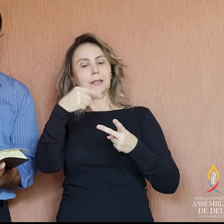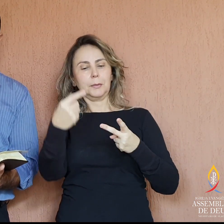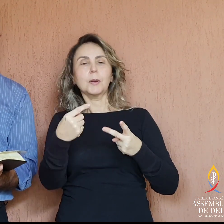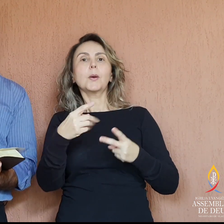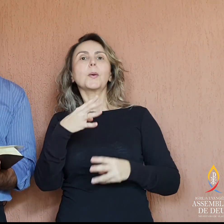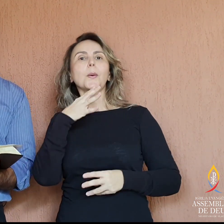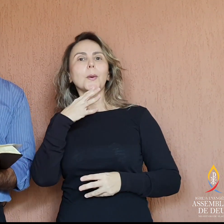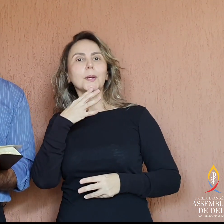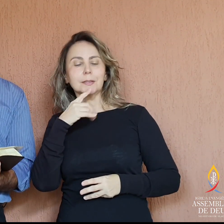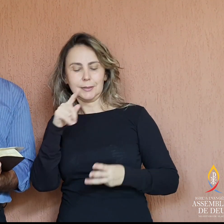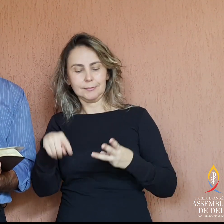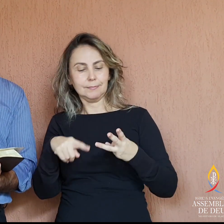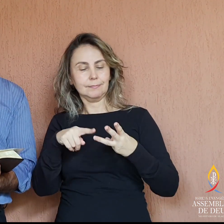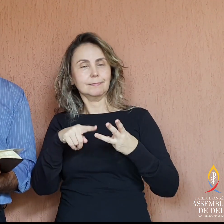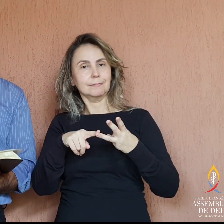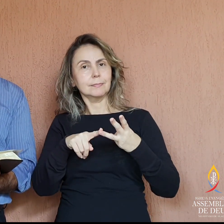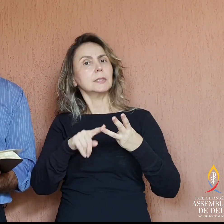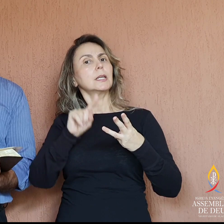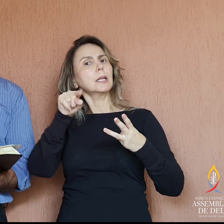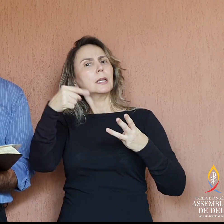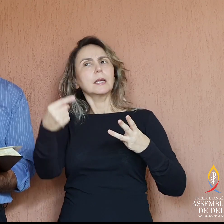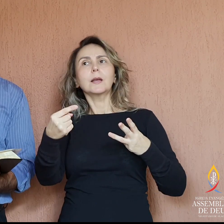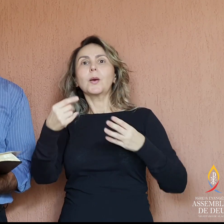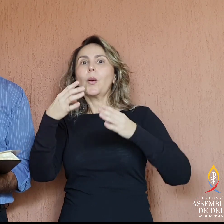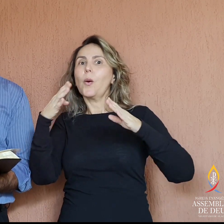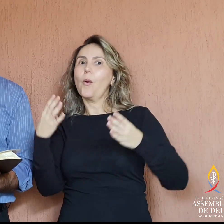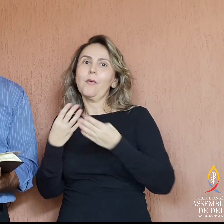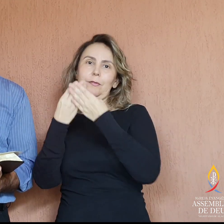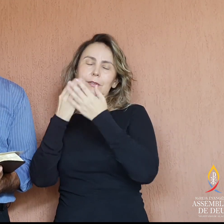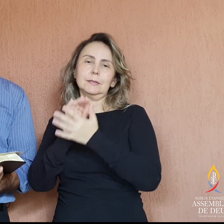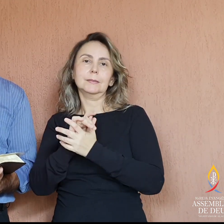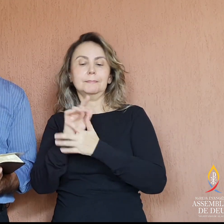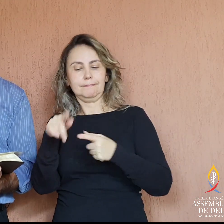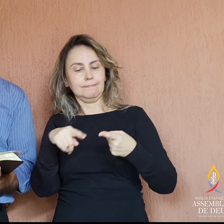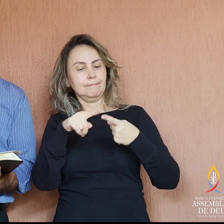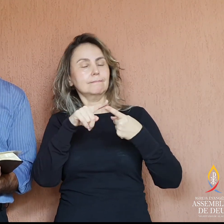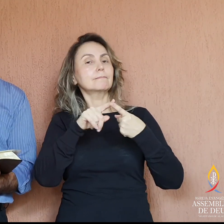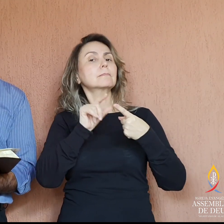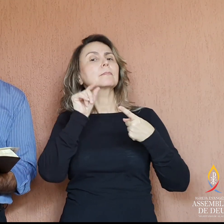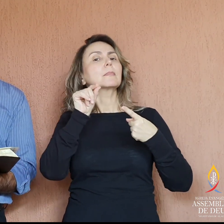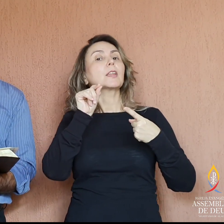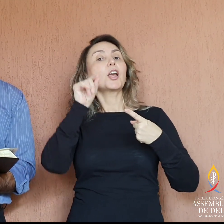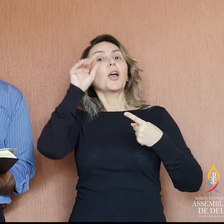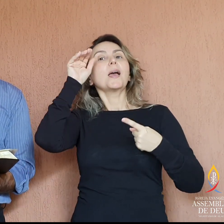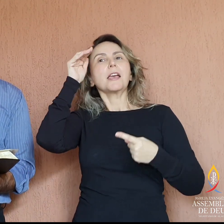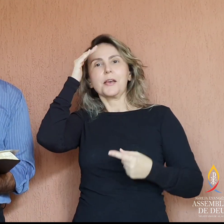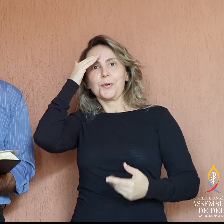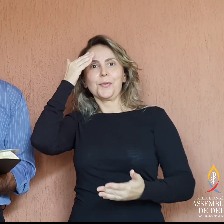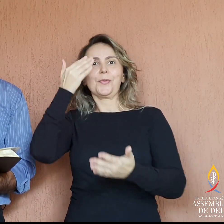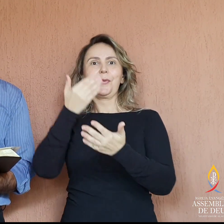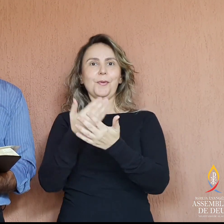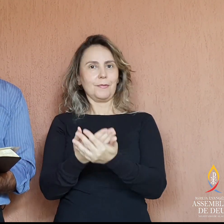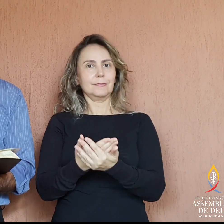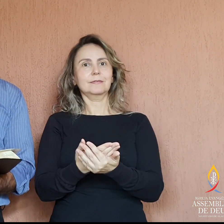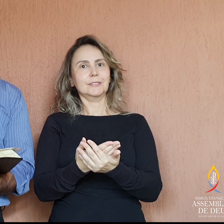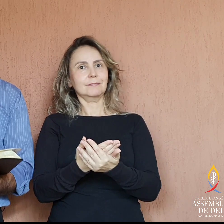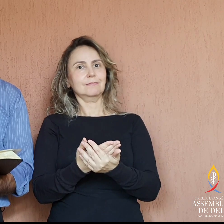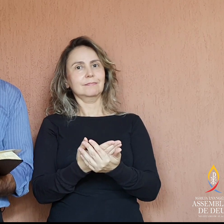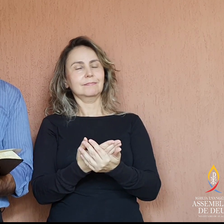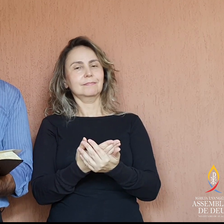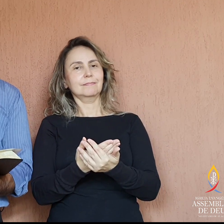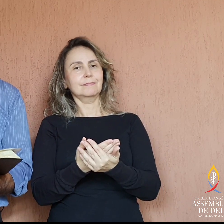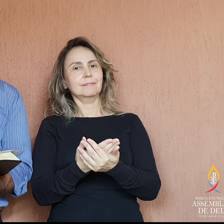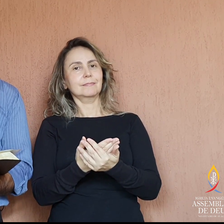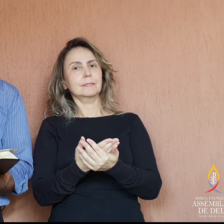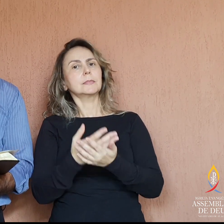é crer e confessar. Então, no primeiro, vamos confiar, vamos entender como confiar, que tem a